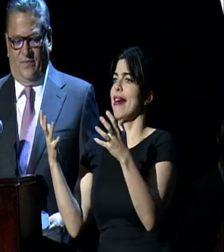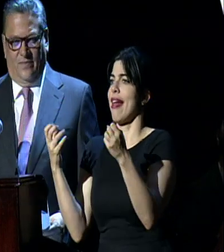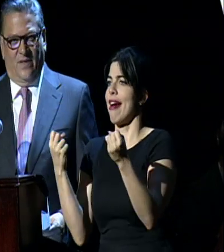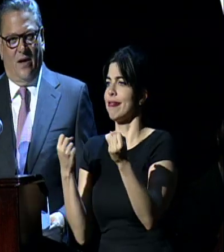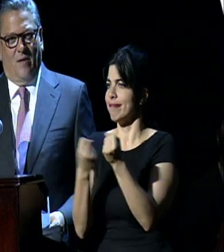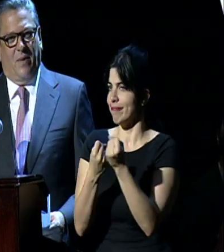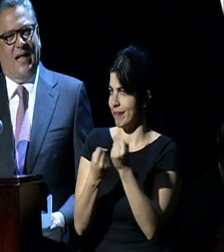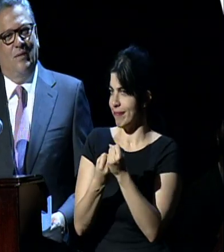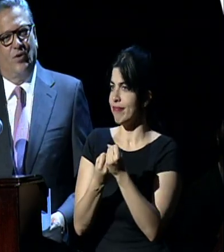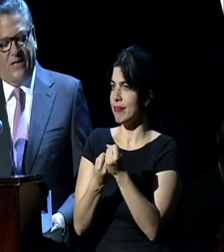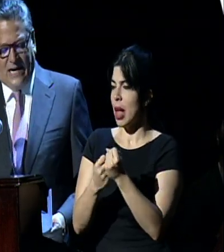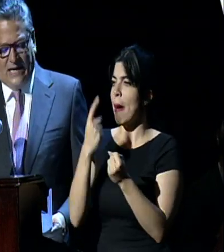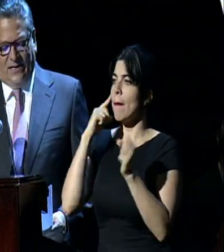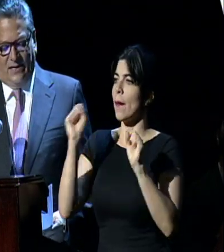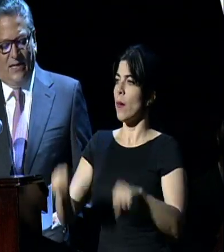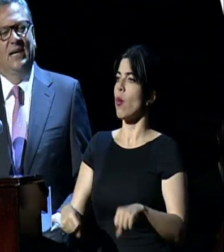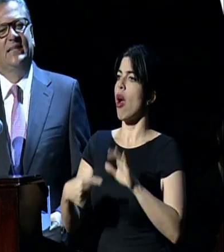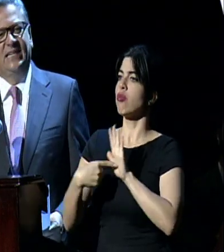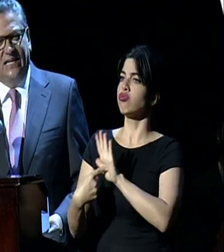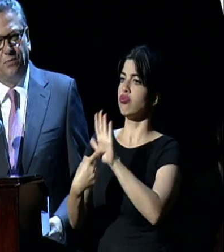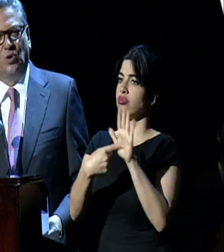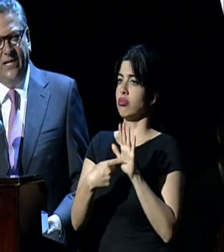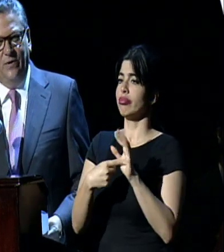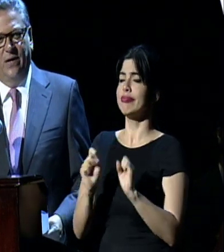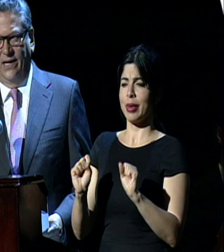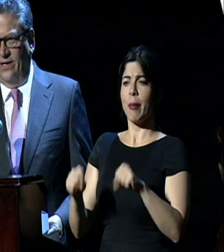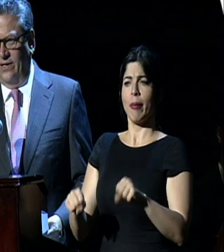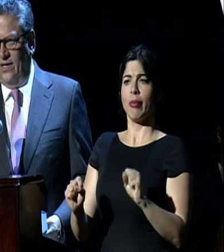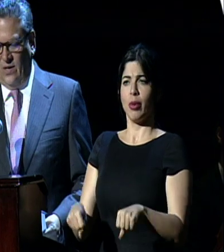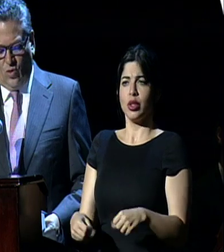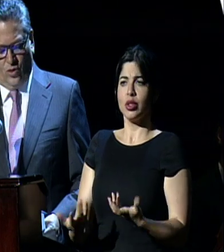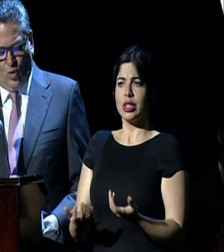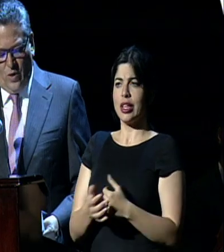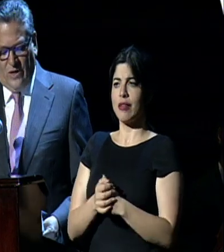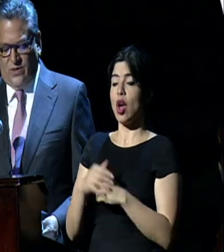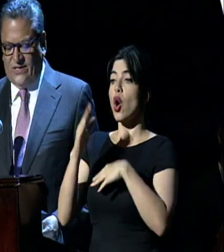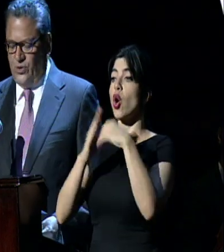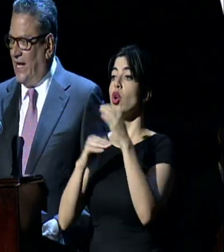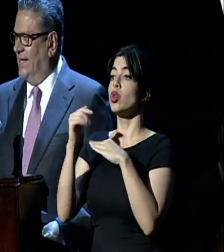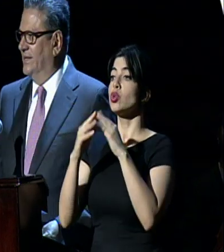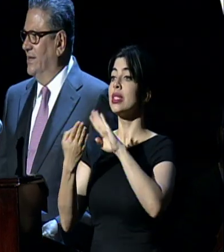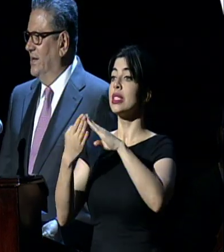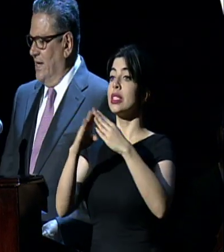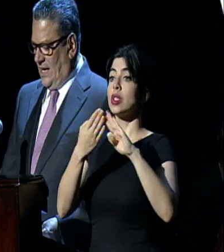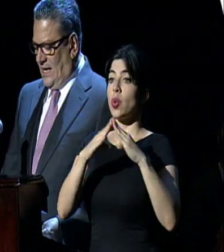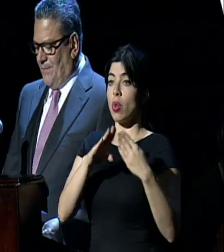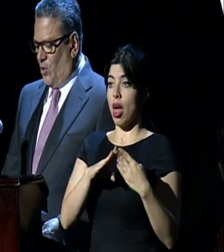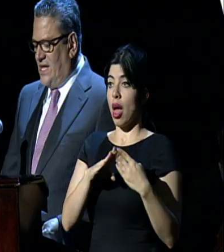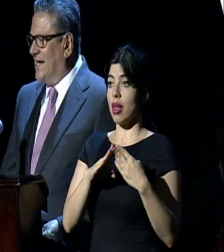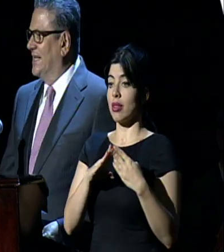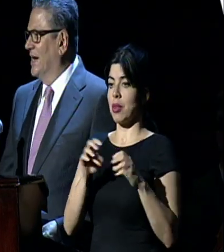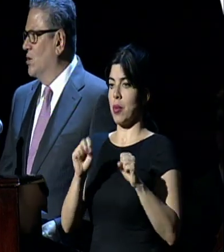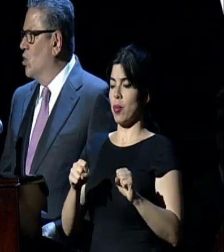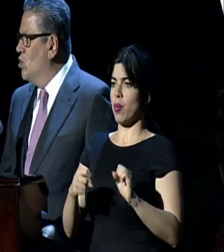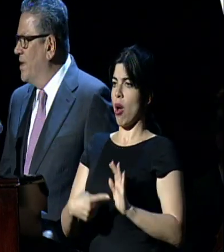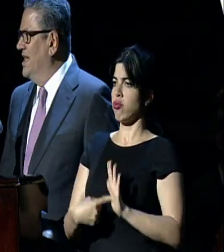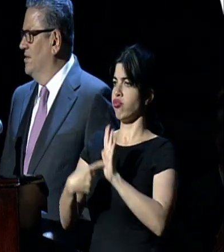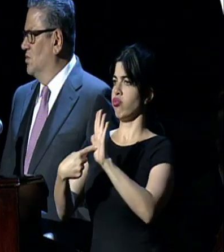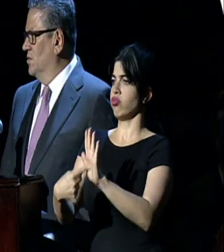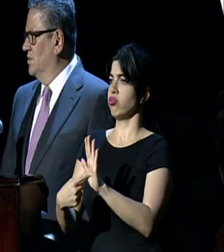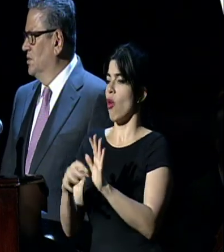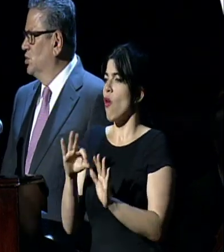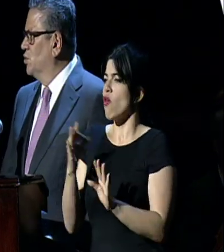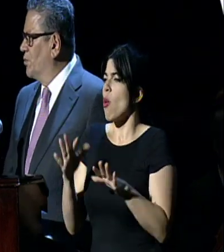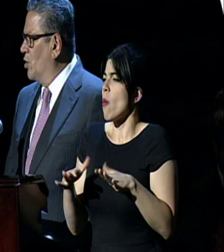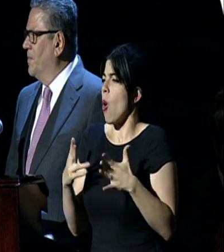aporte para demostrar que sí es posible construir una ciudad que proyecta con